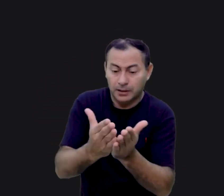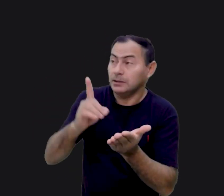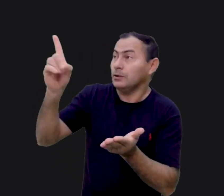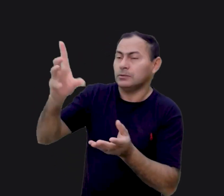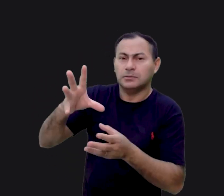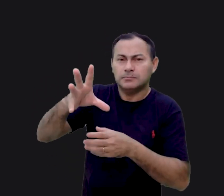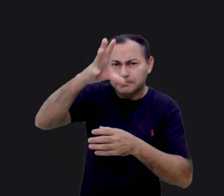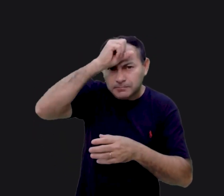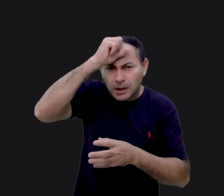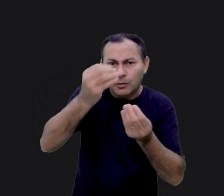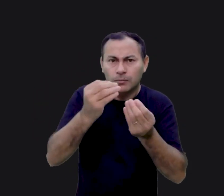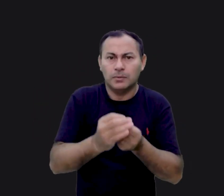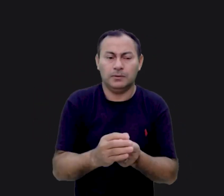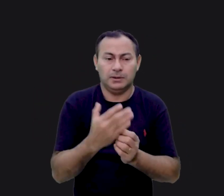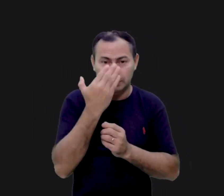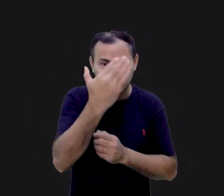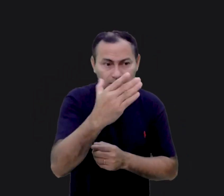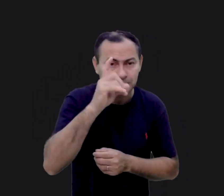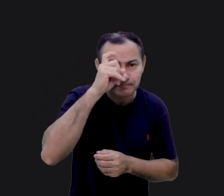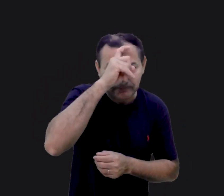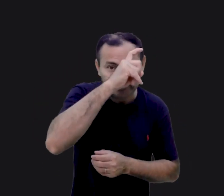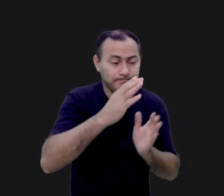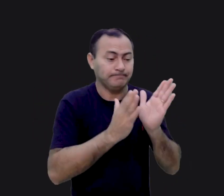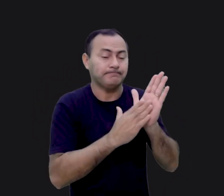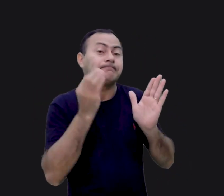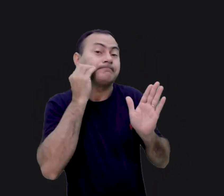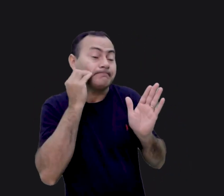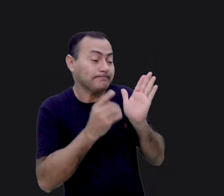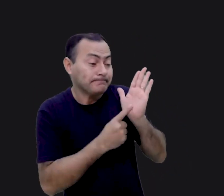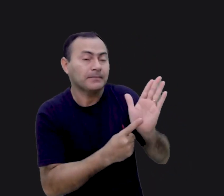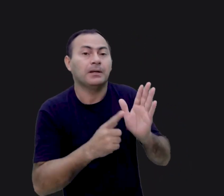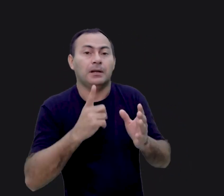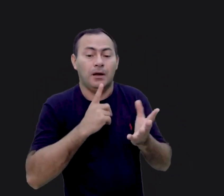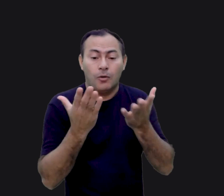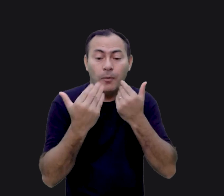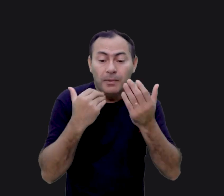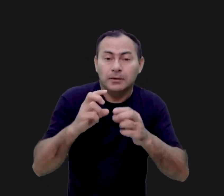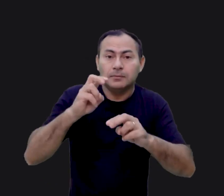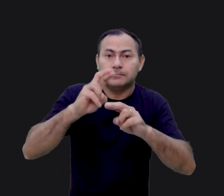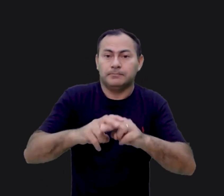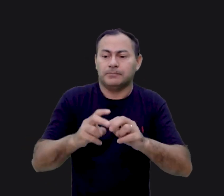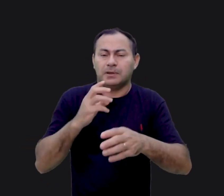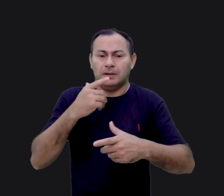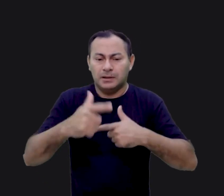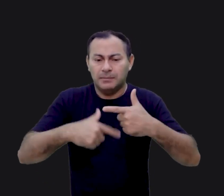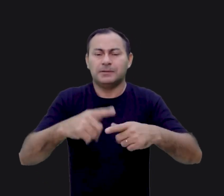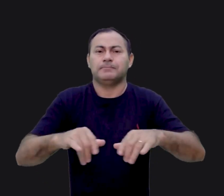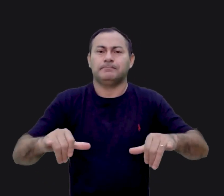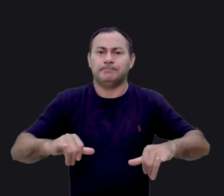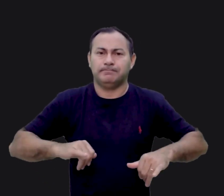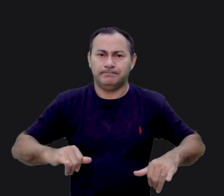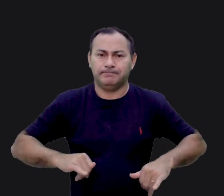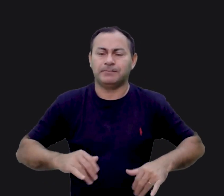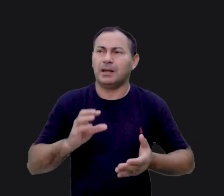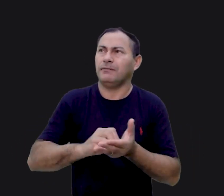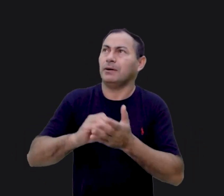a palavra de Deus foi durante as dificuldades da provação Quando vocês estavam comendo Banquete de consequências resultantes da